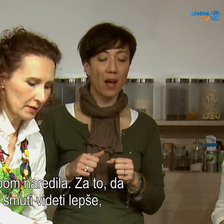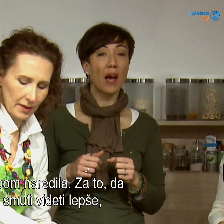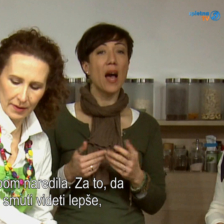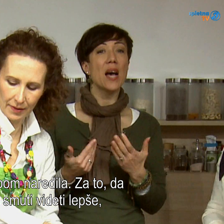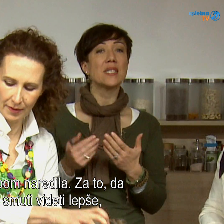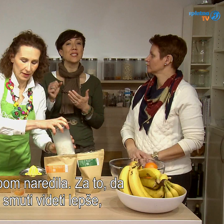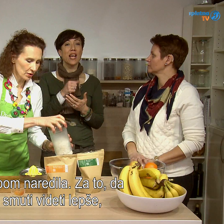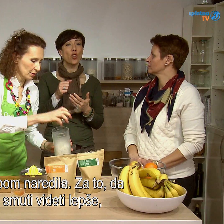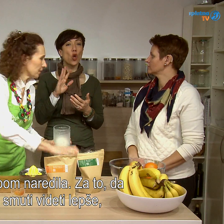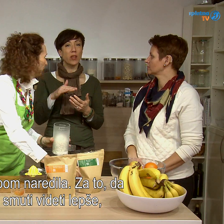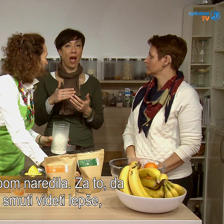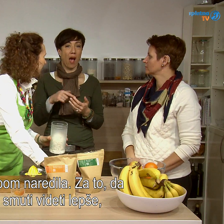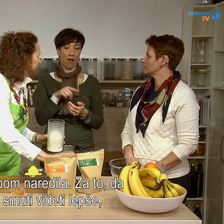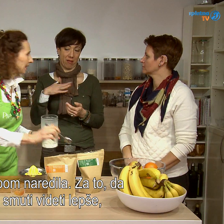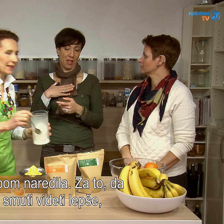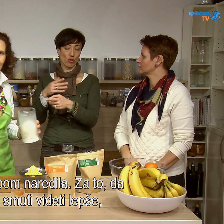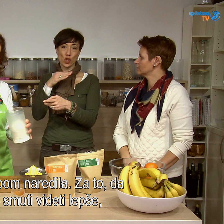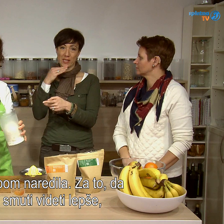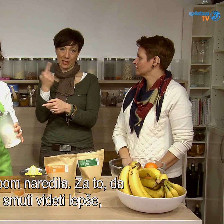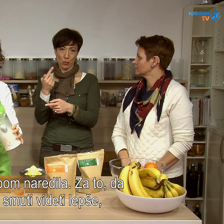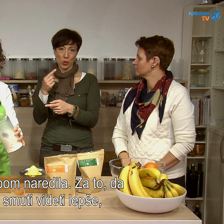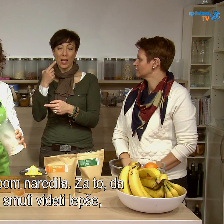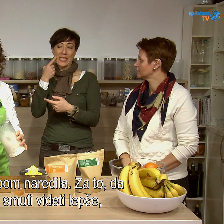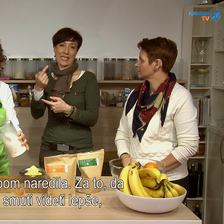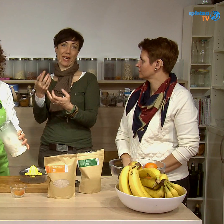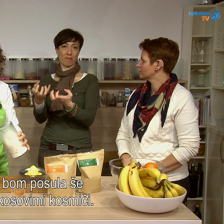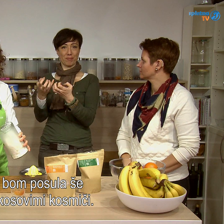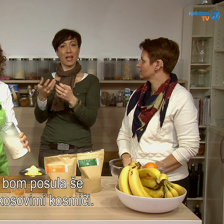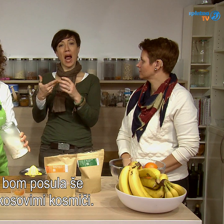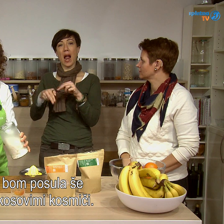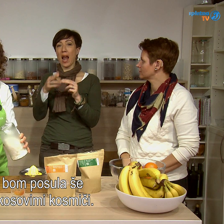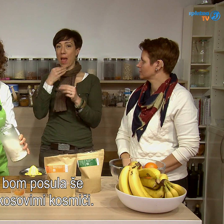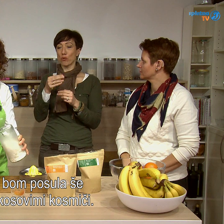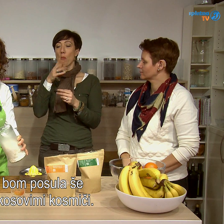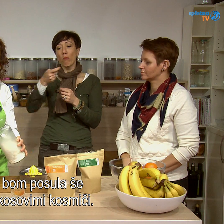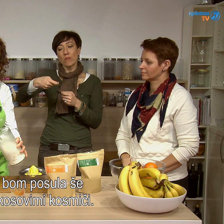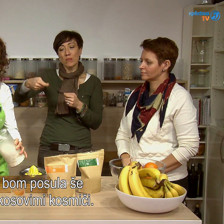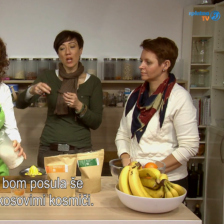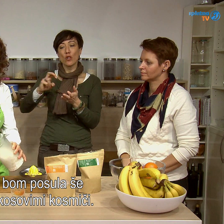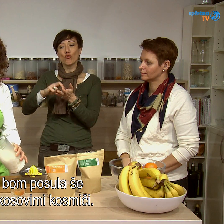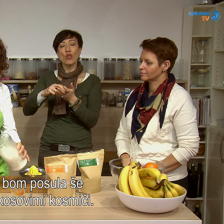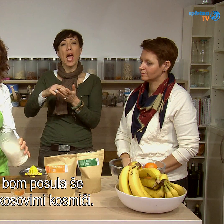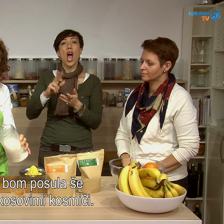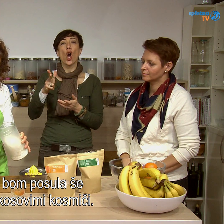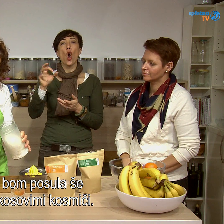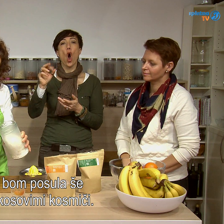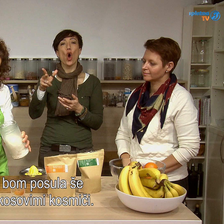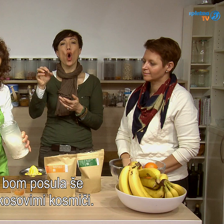Zato, da naš smuti izgleda lepše, bom posula še s